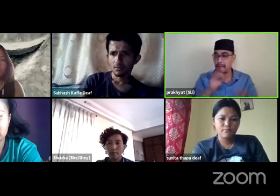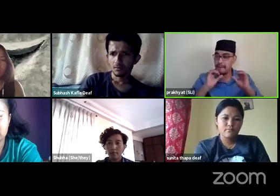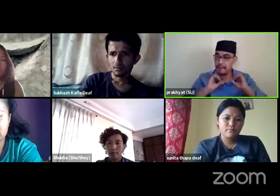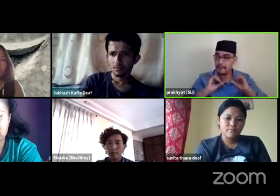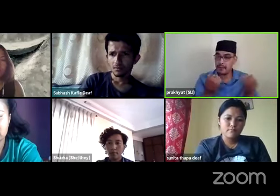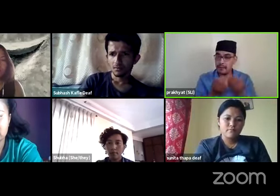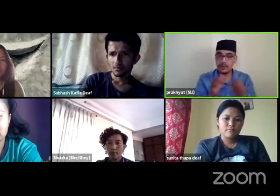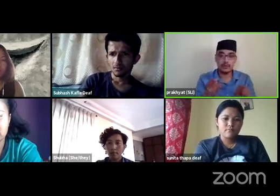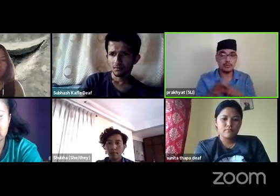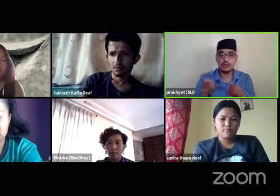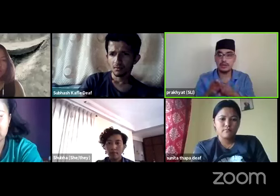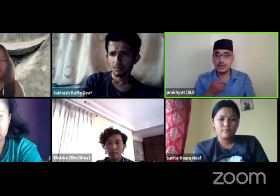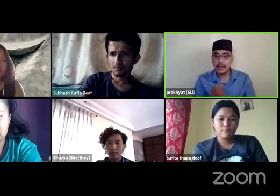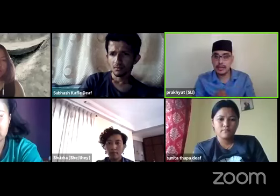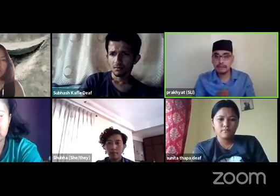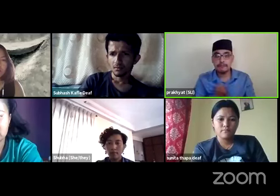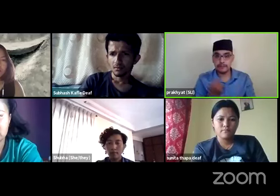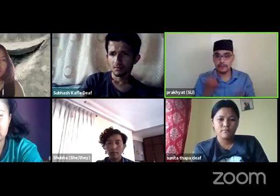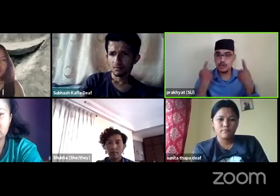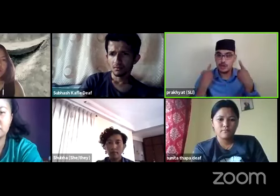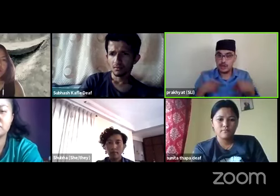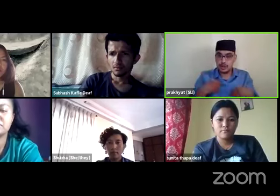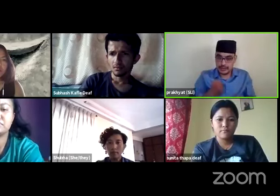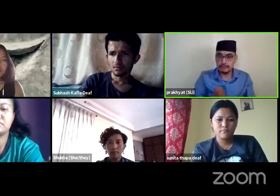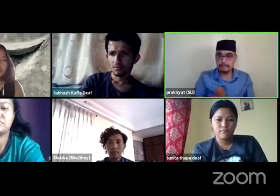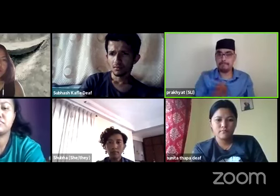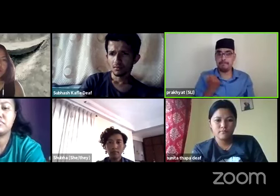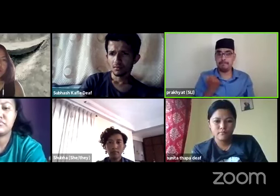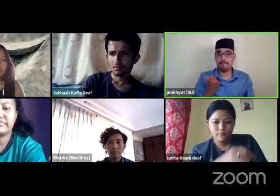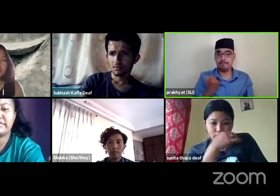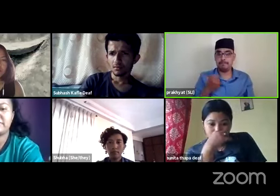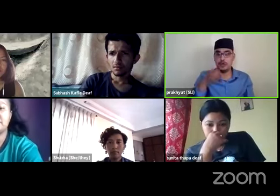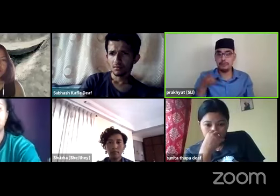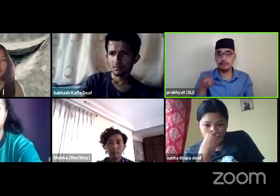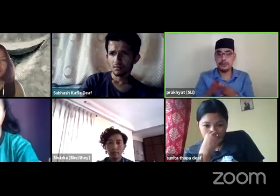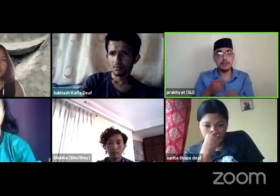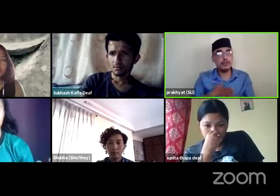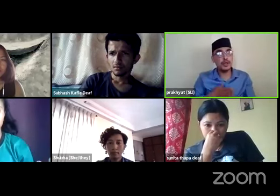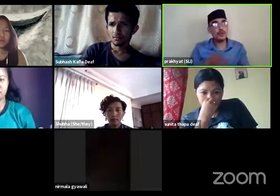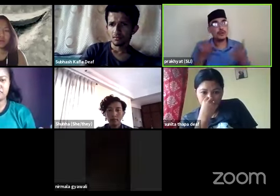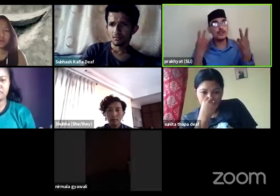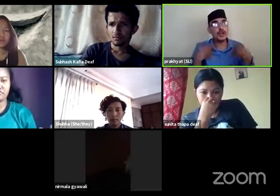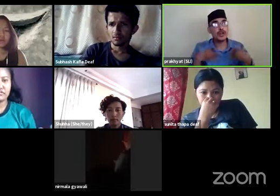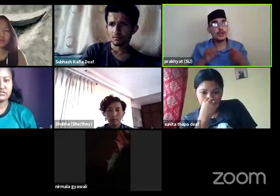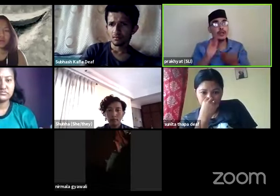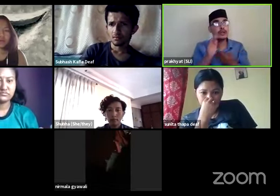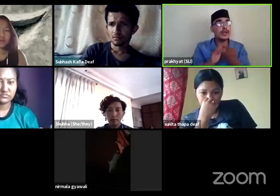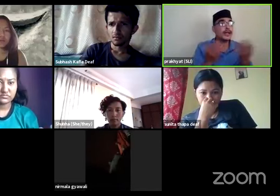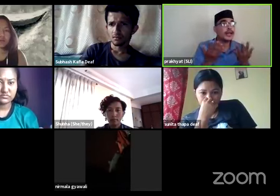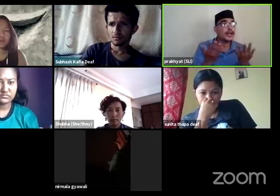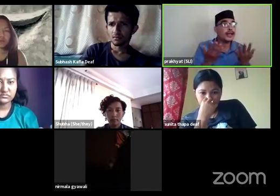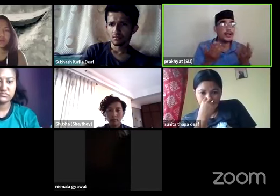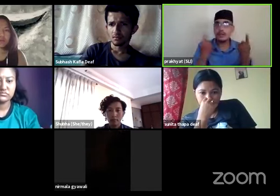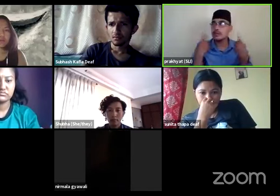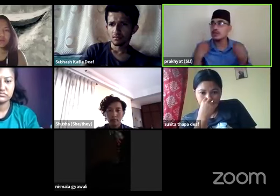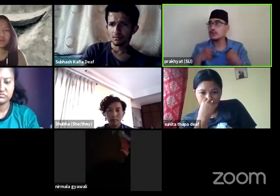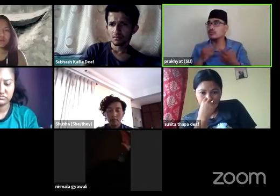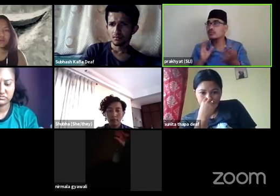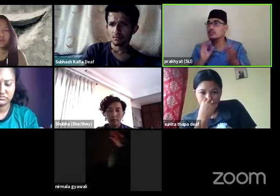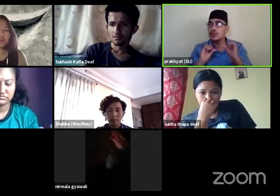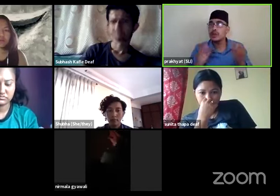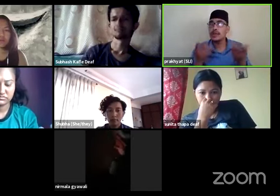साथीहरूले भनिसक्नुभयो आफ्नो बडीको आफैले चाहिँ नि हामीले अहिलेसम्म पनि मेरो बडीले कुन फङ्सन गर्छ भन्ने किसिमको कुराहरू